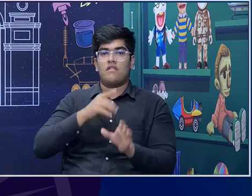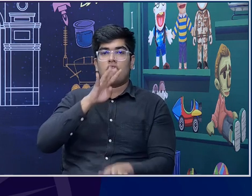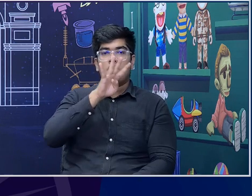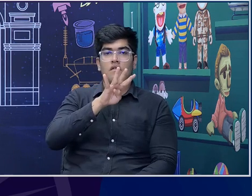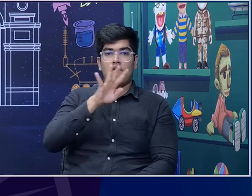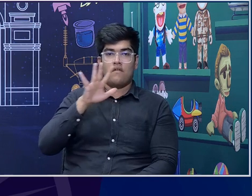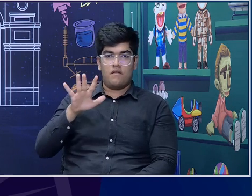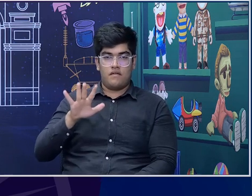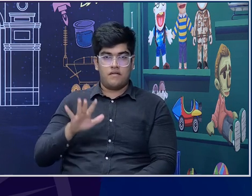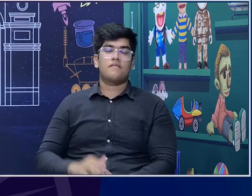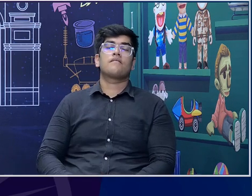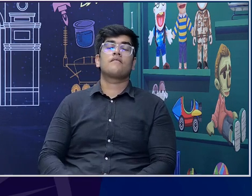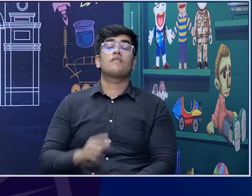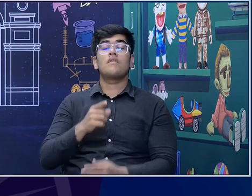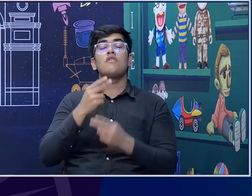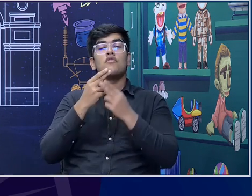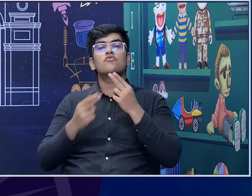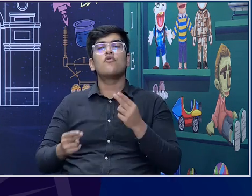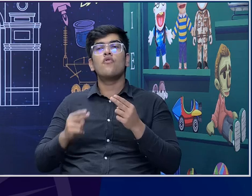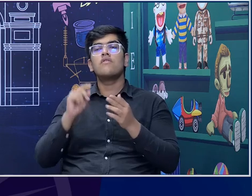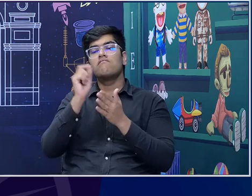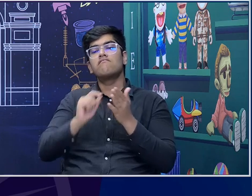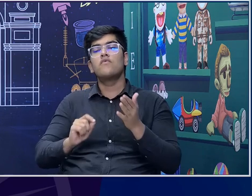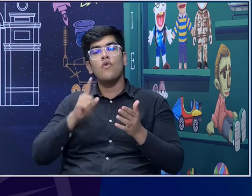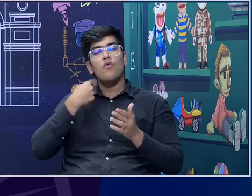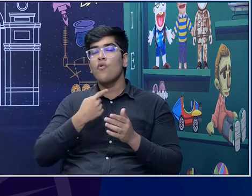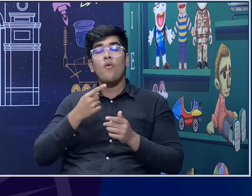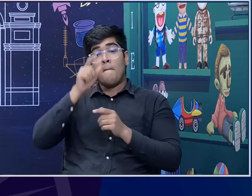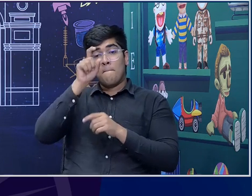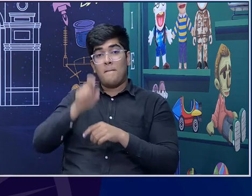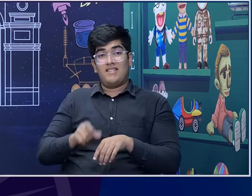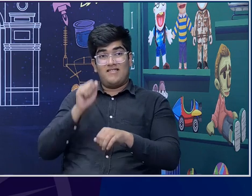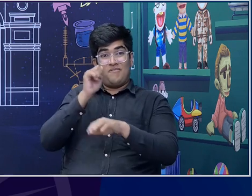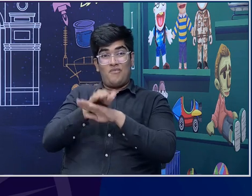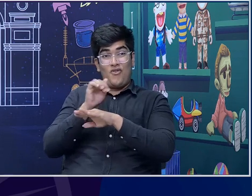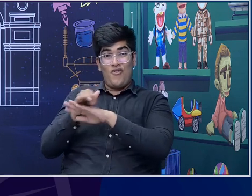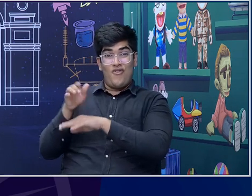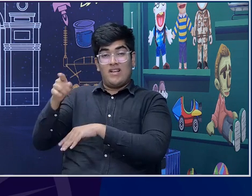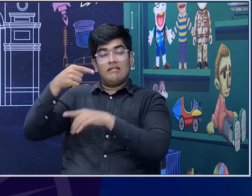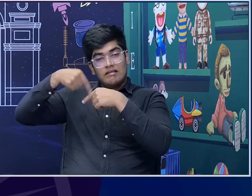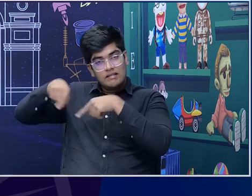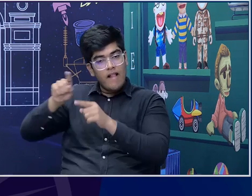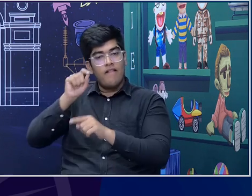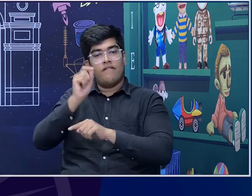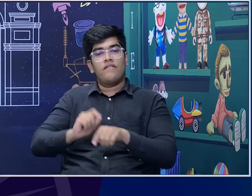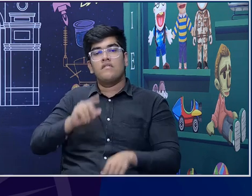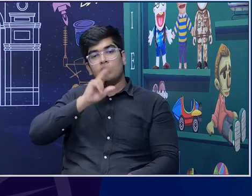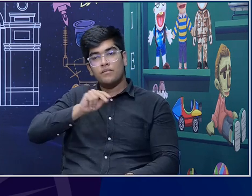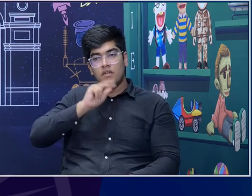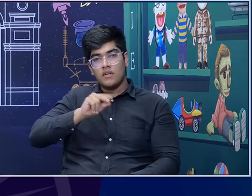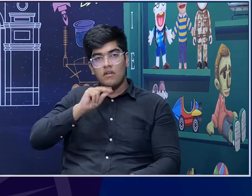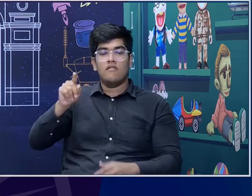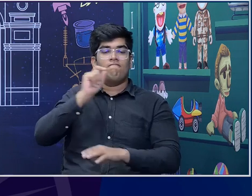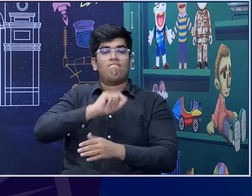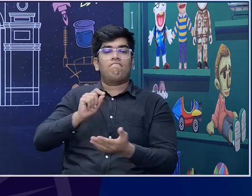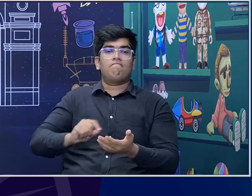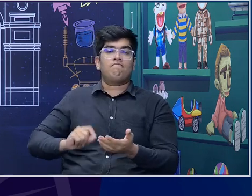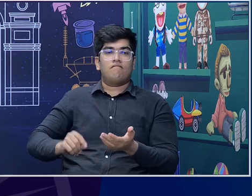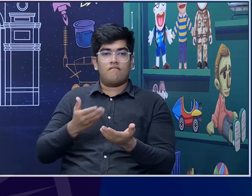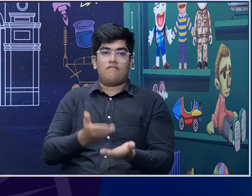उनके खुद के द्वारा सुनाई जा रही है और ये कहानी कौन सुन रहे है वो चीज सुन रहे है हमारी जो एंकर है उनके साथ